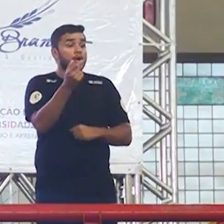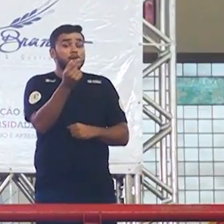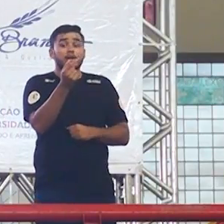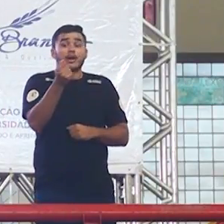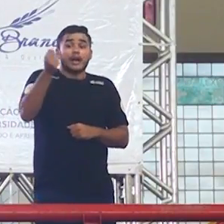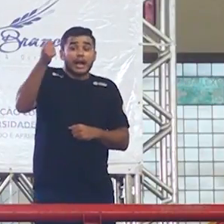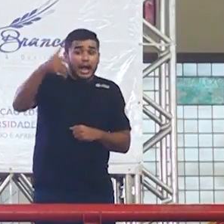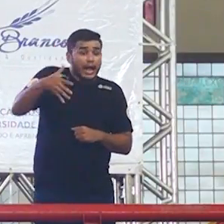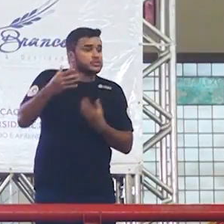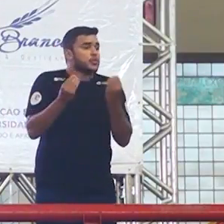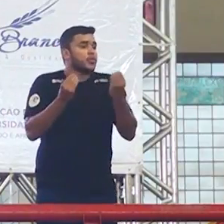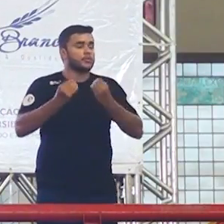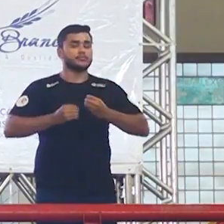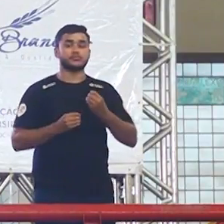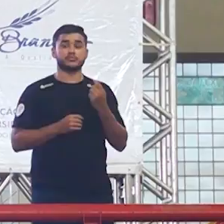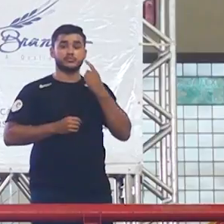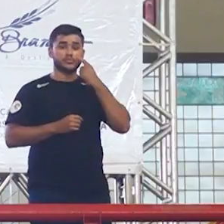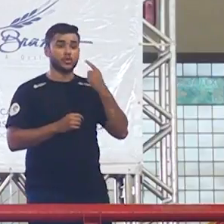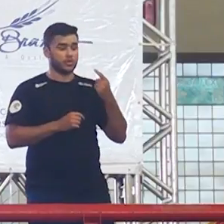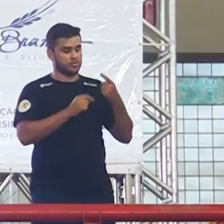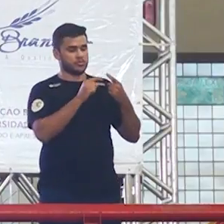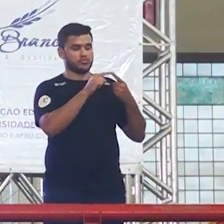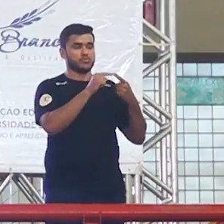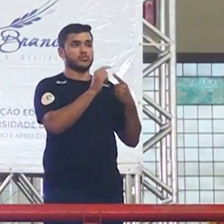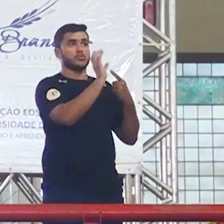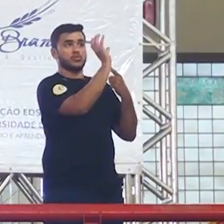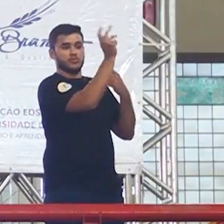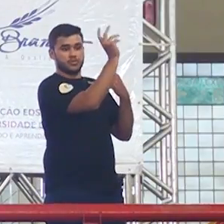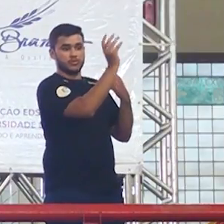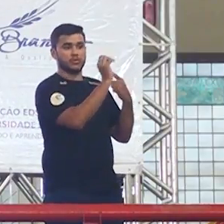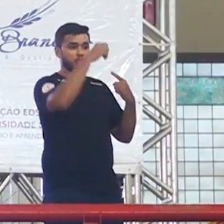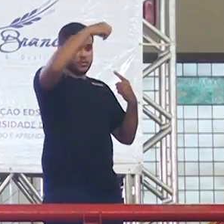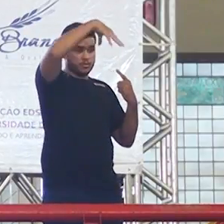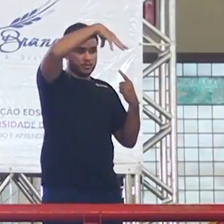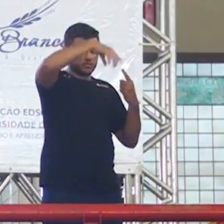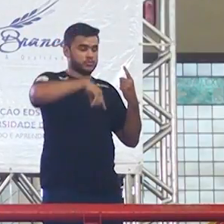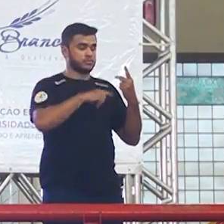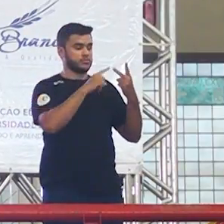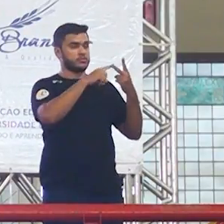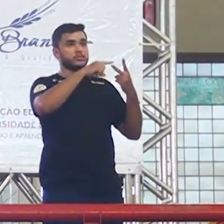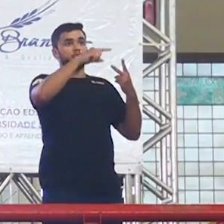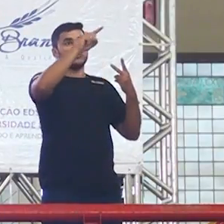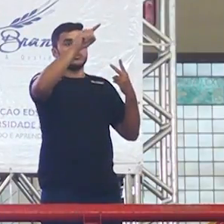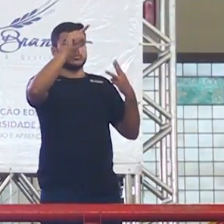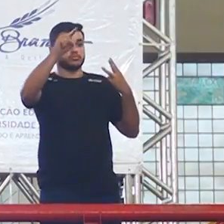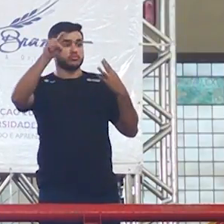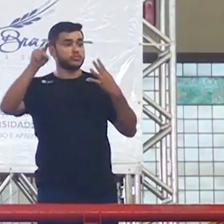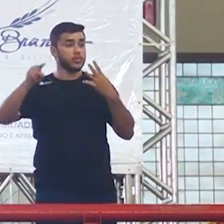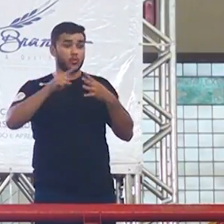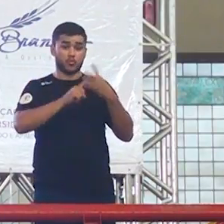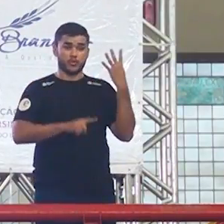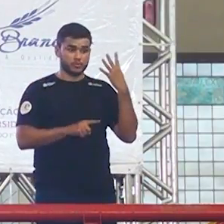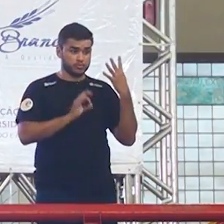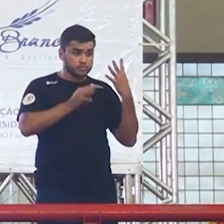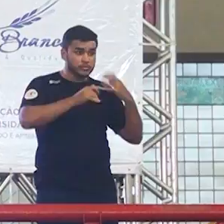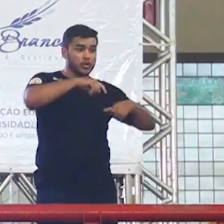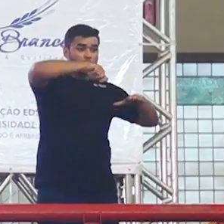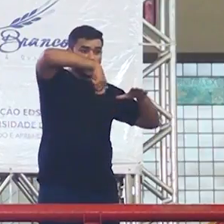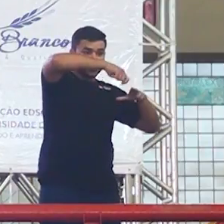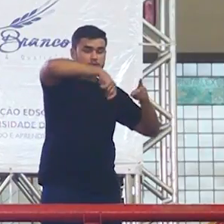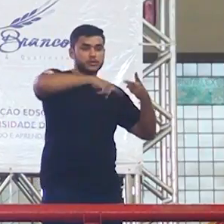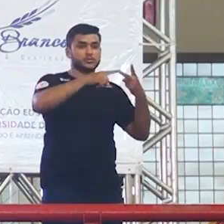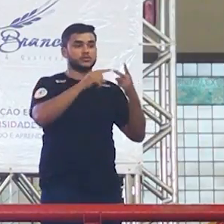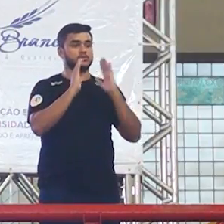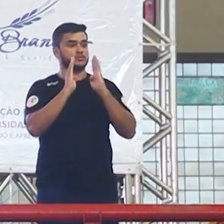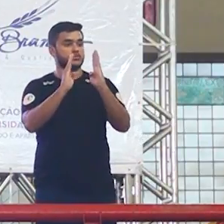Eu preciso de quantas lâmpadas? Falem, pessoal, quantas lâmpadas? 4. Uma na cozinha, uma no corredor, uma no